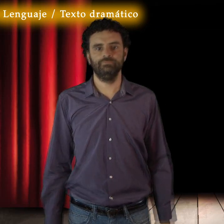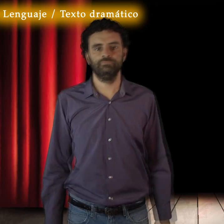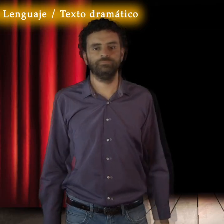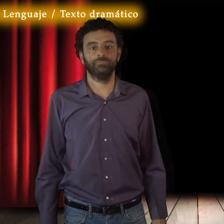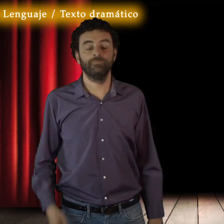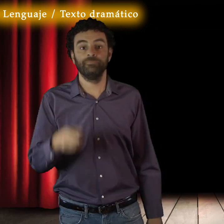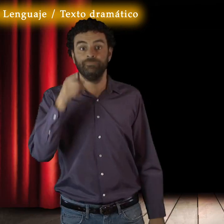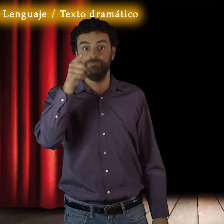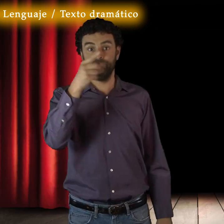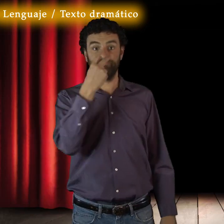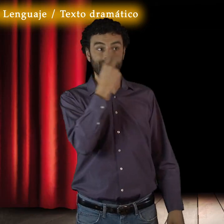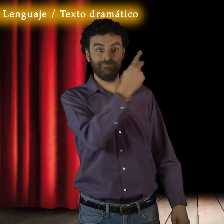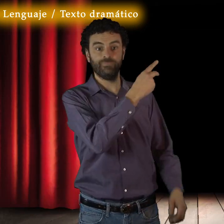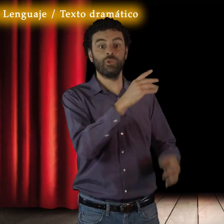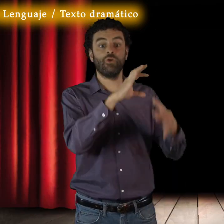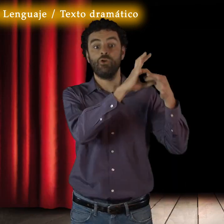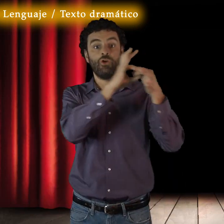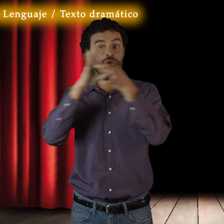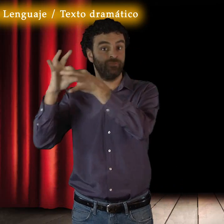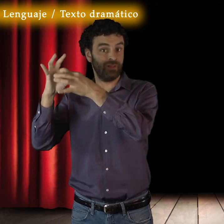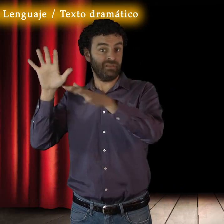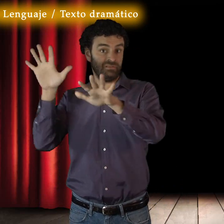actores tipos de obras dramáticas